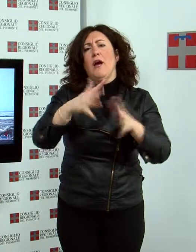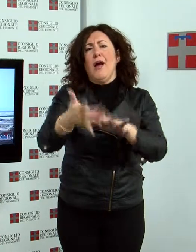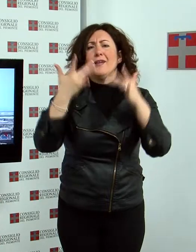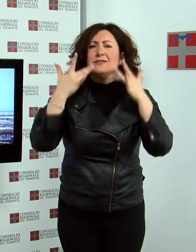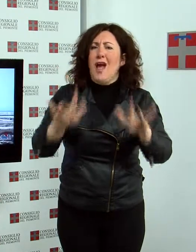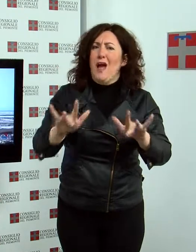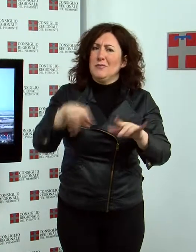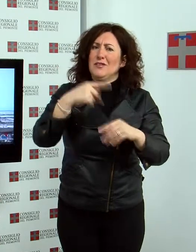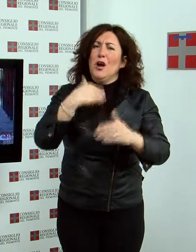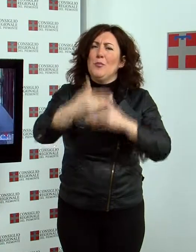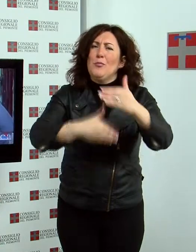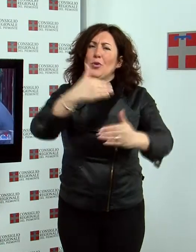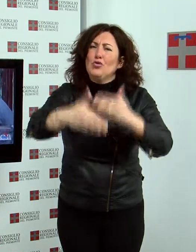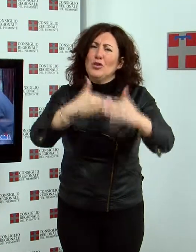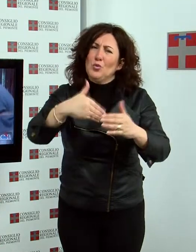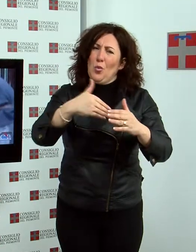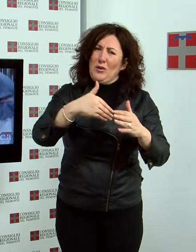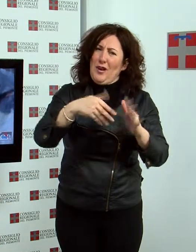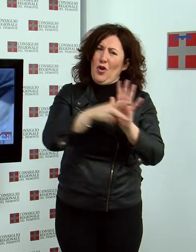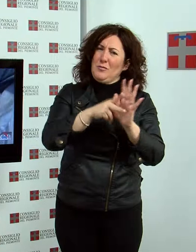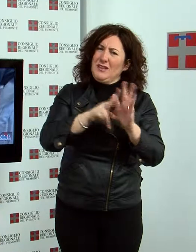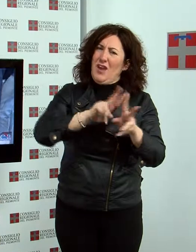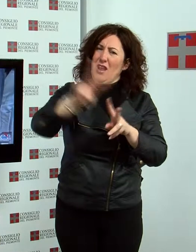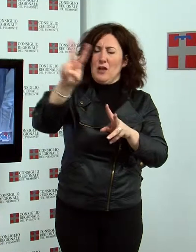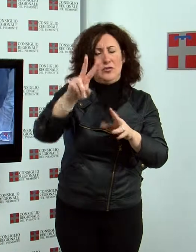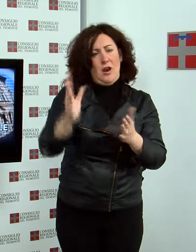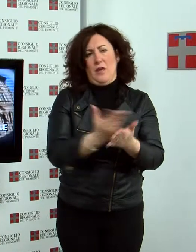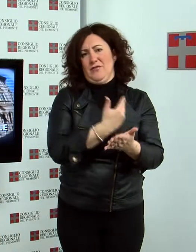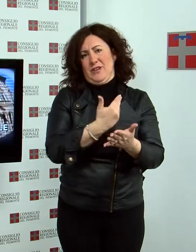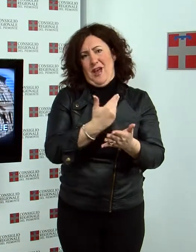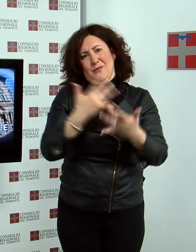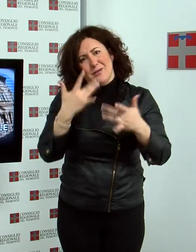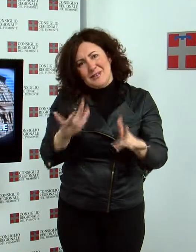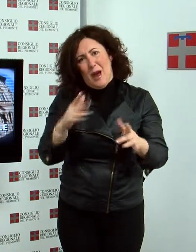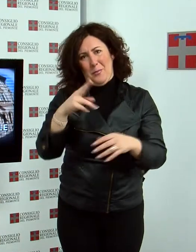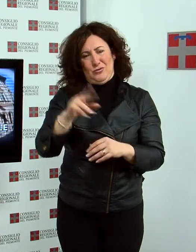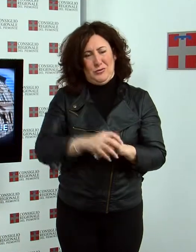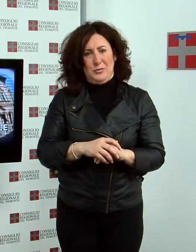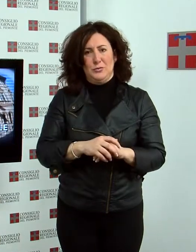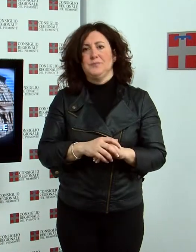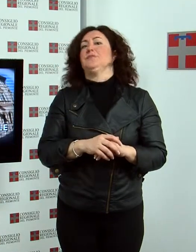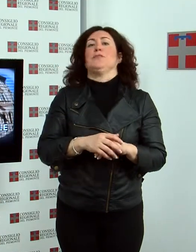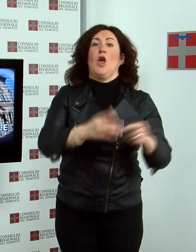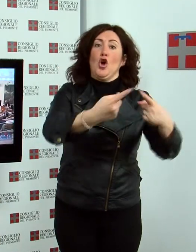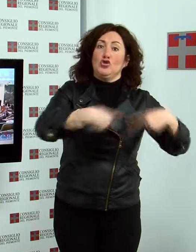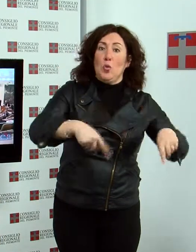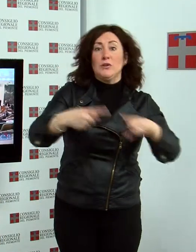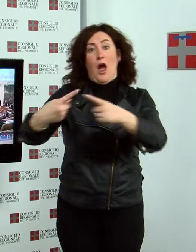l'eliminazione delle procedure superate dal quadro normativo nazionale e regionale. Variazioni in giunta e nel Consiglio regionale. Nelle sedute